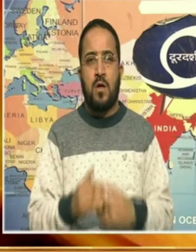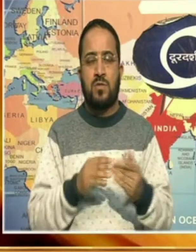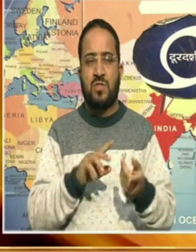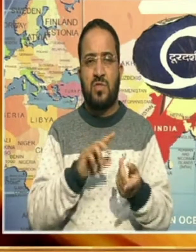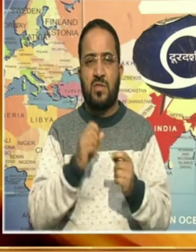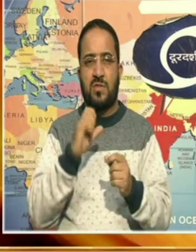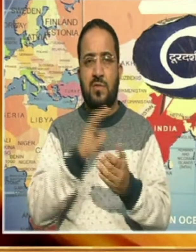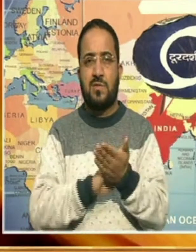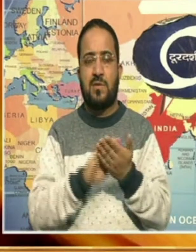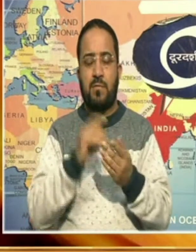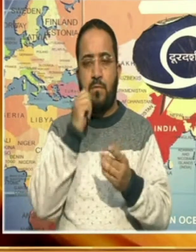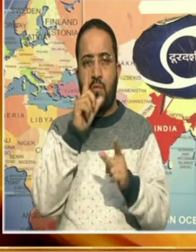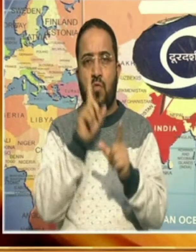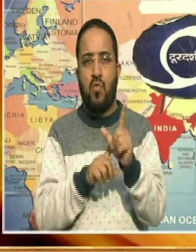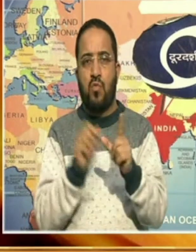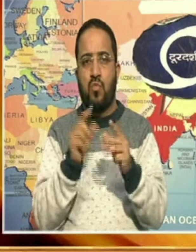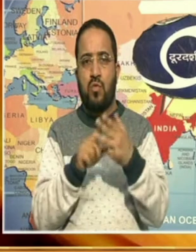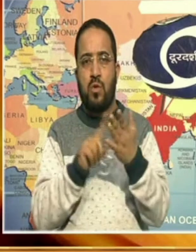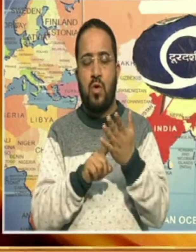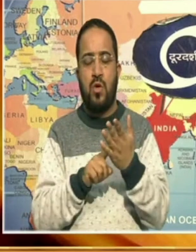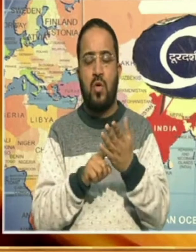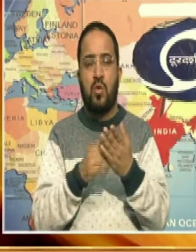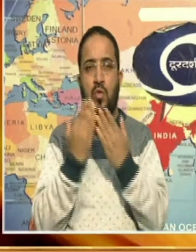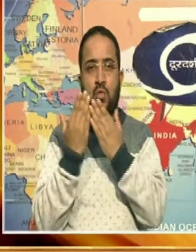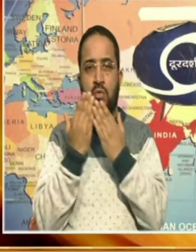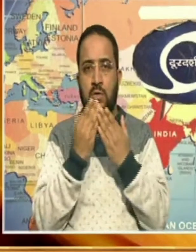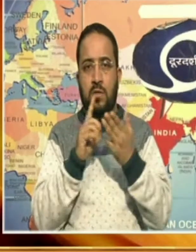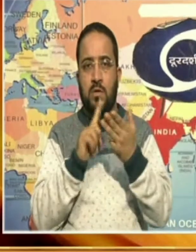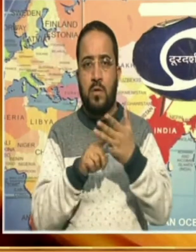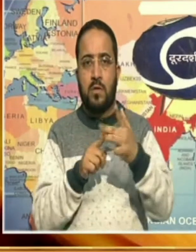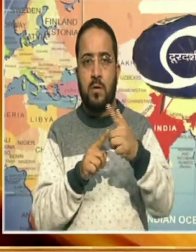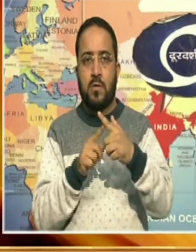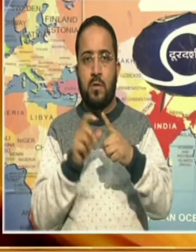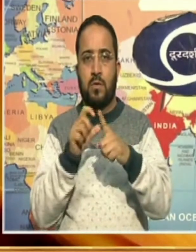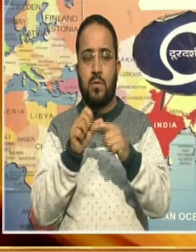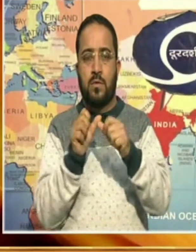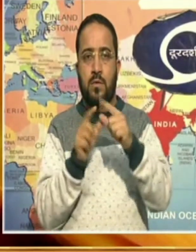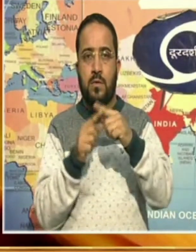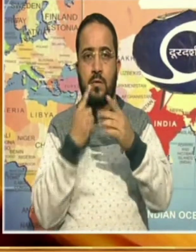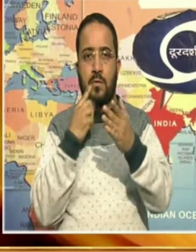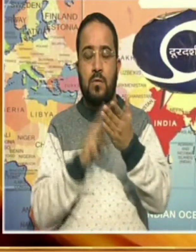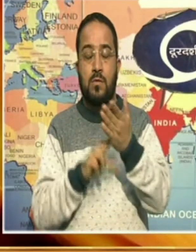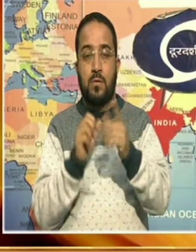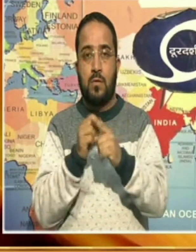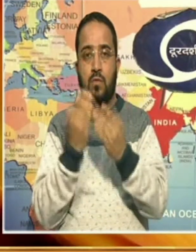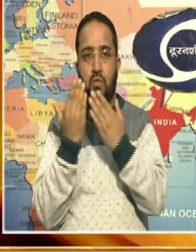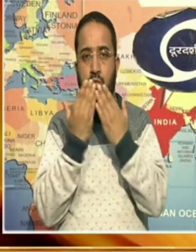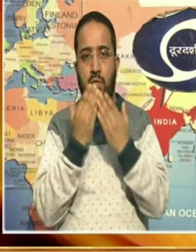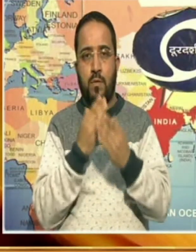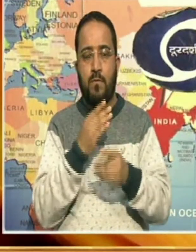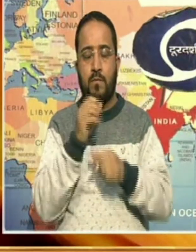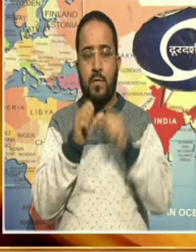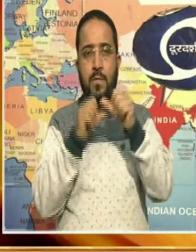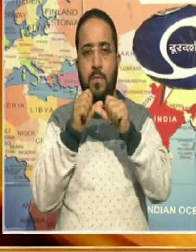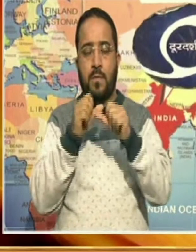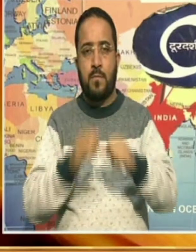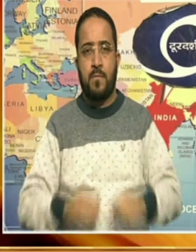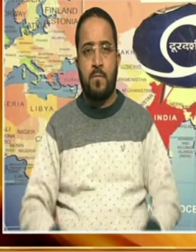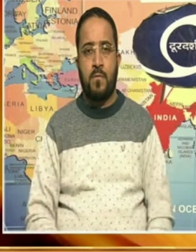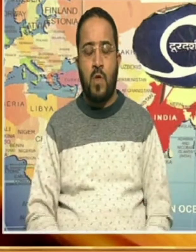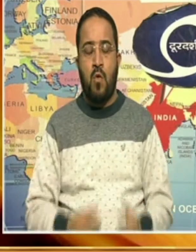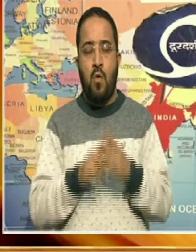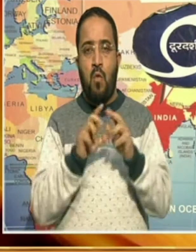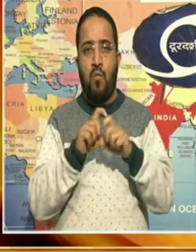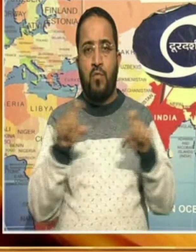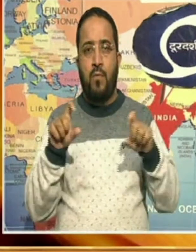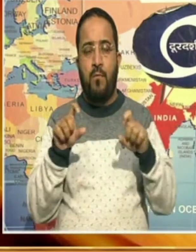تعلیمی اداروں کو مضبوط بنانے اور میاری تعلیم کو یقینی